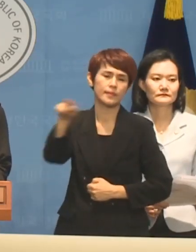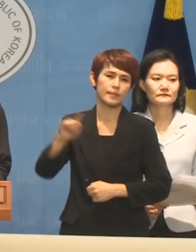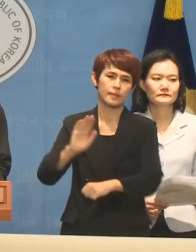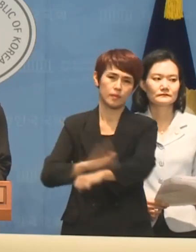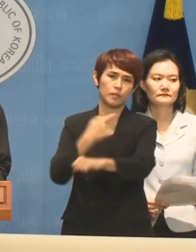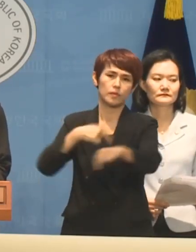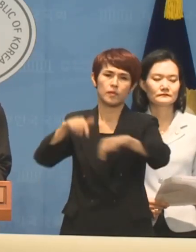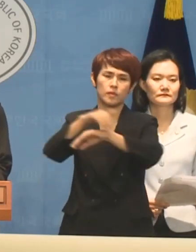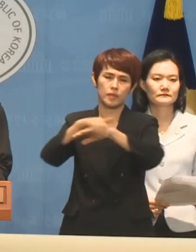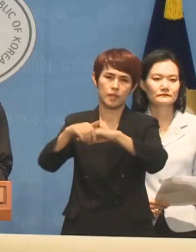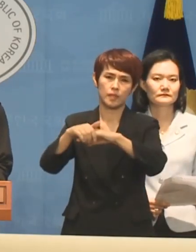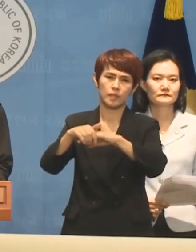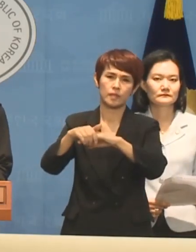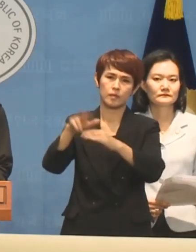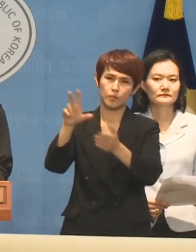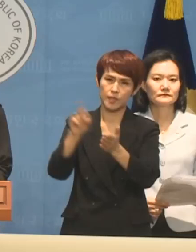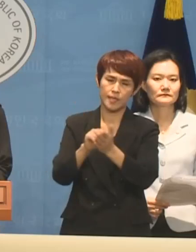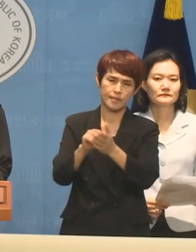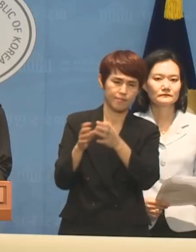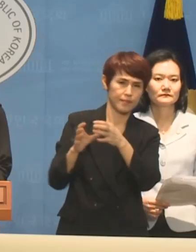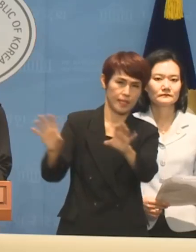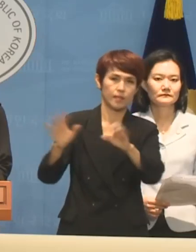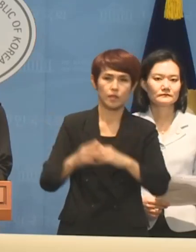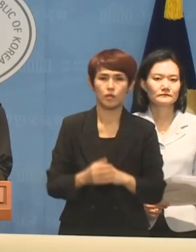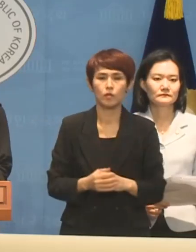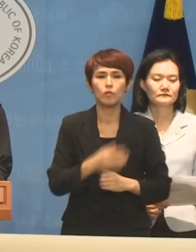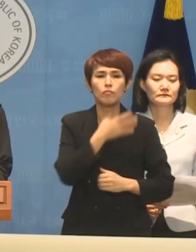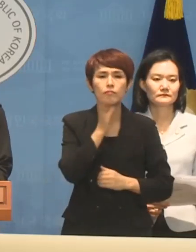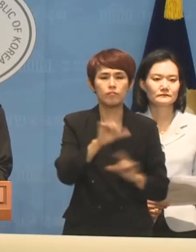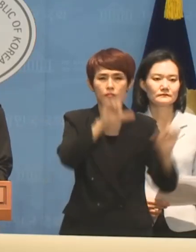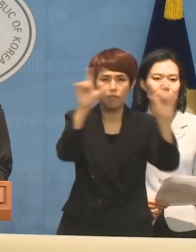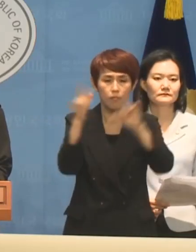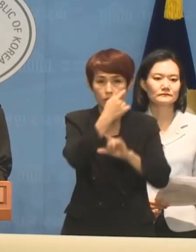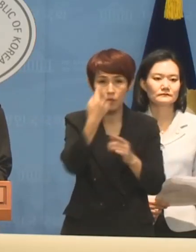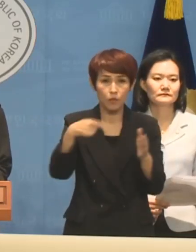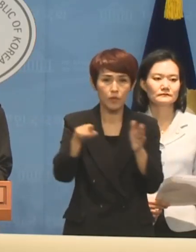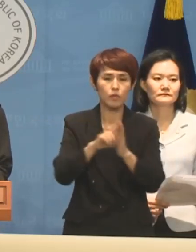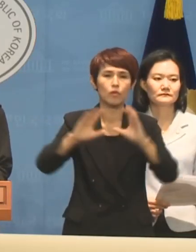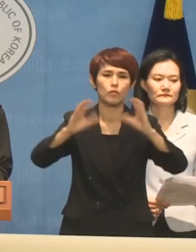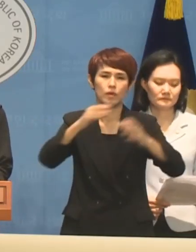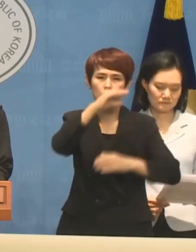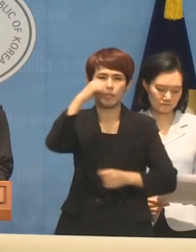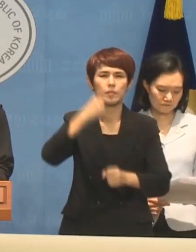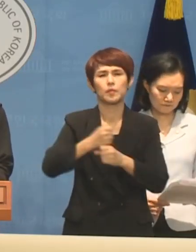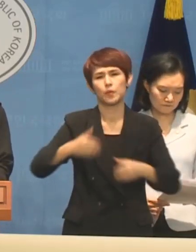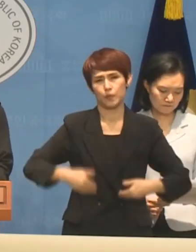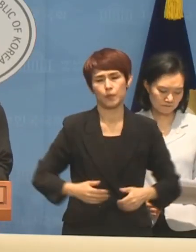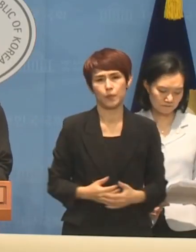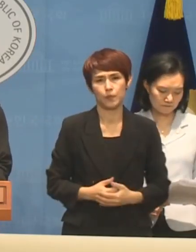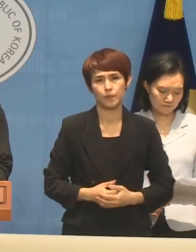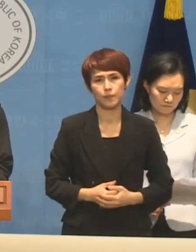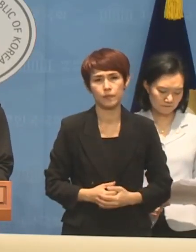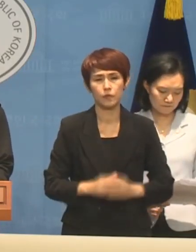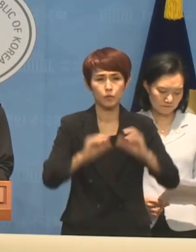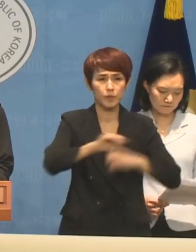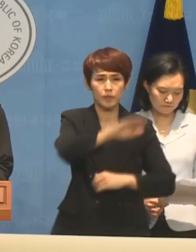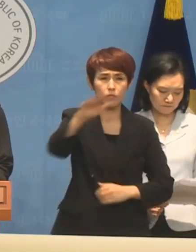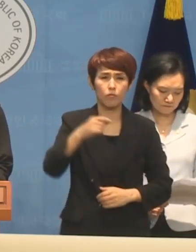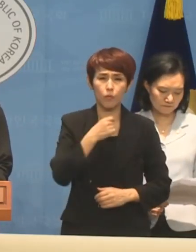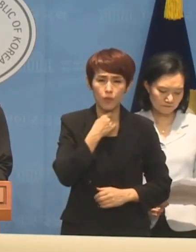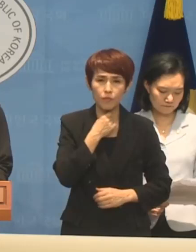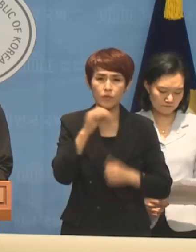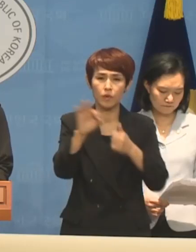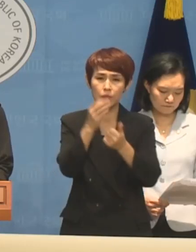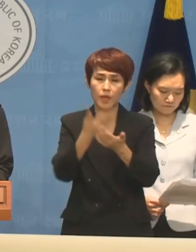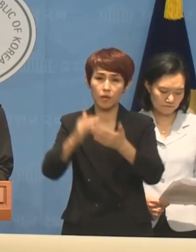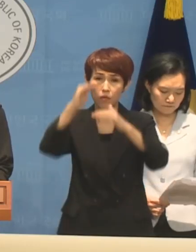정책 관성을 깨트리고 이제 노후 보장에 대한 국가 기능을 정상화해야 합니다. 시민이 바라는 연금